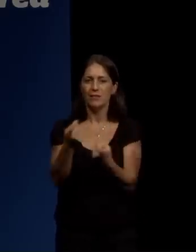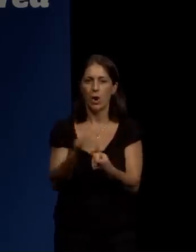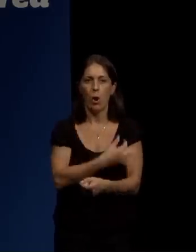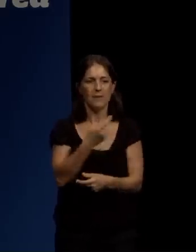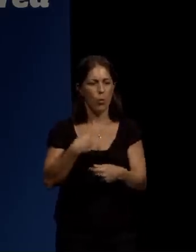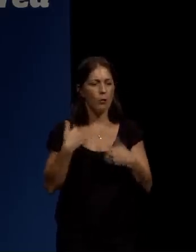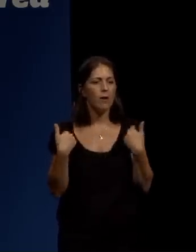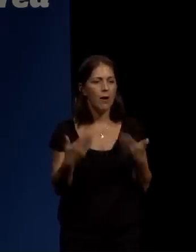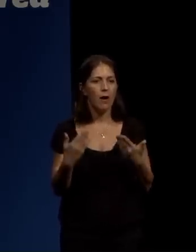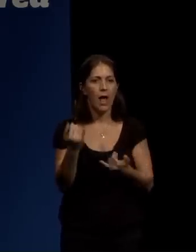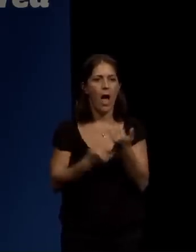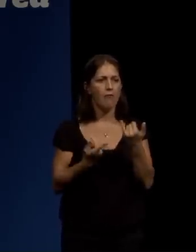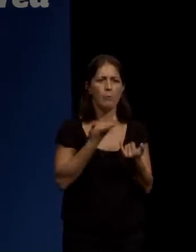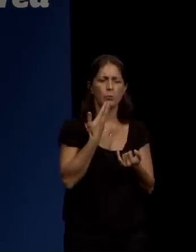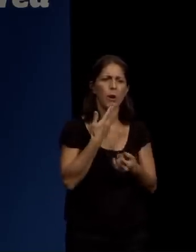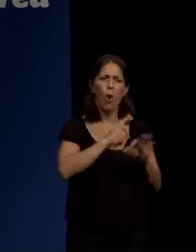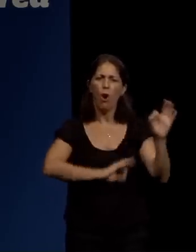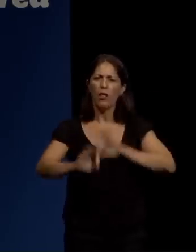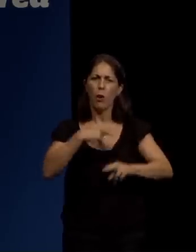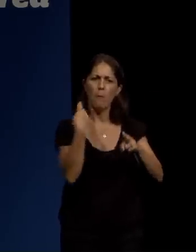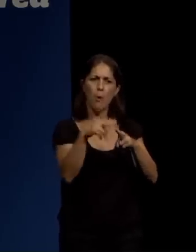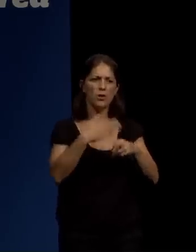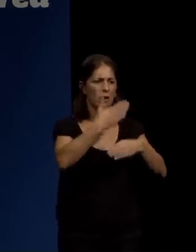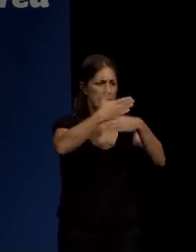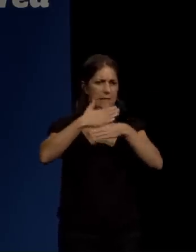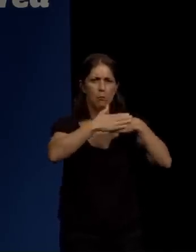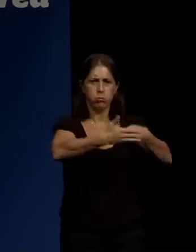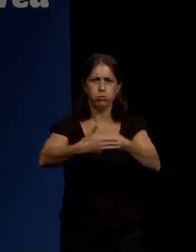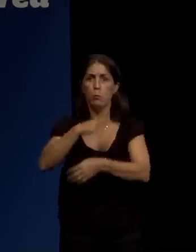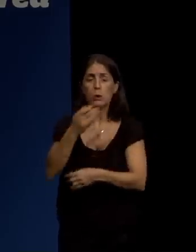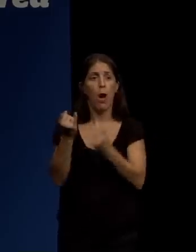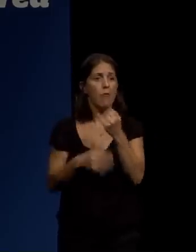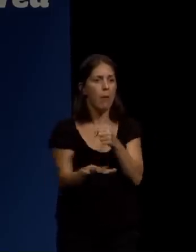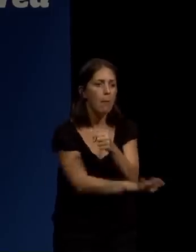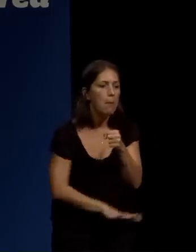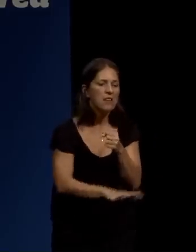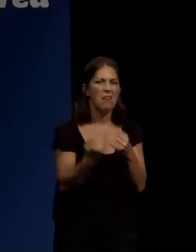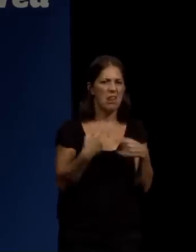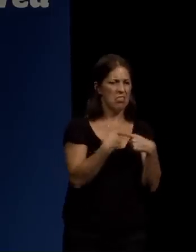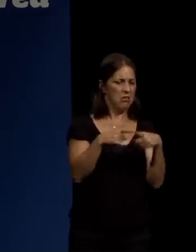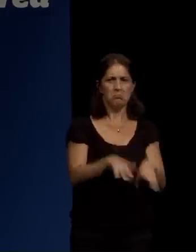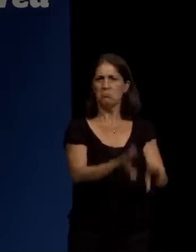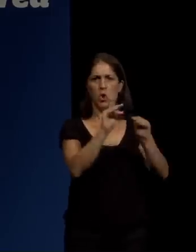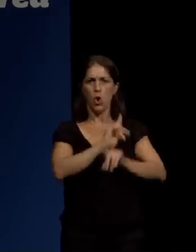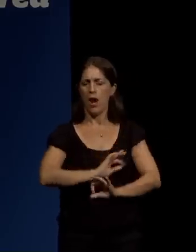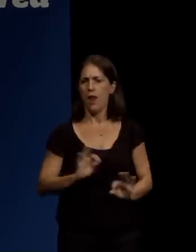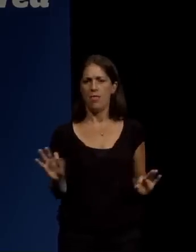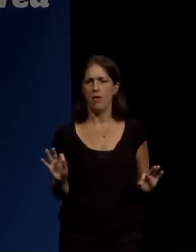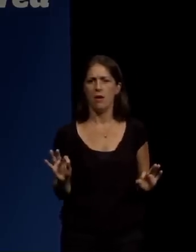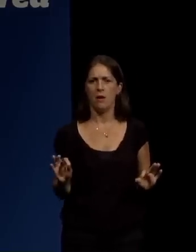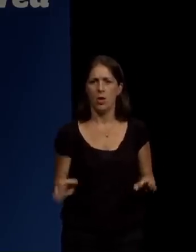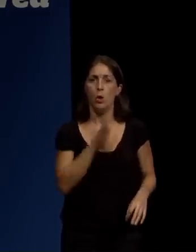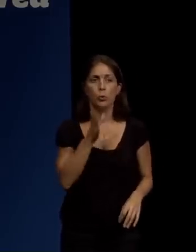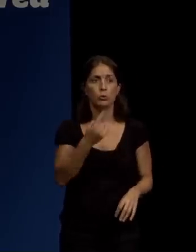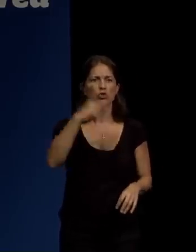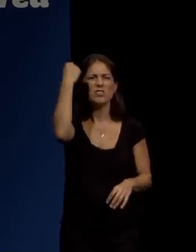de facer caer muros entre organizacións políticas, porque a xente que estaba na súa base non entendía de diferencias, porque